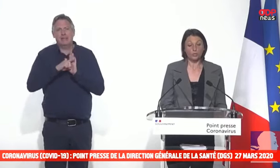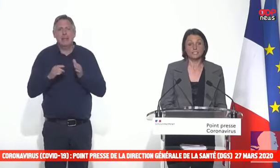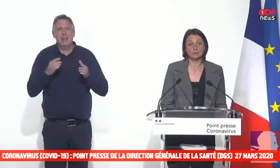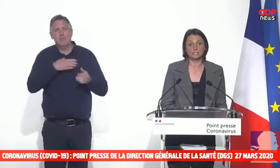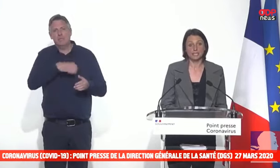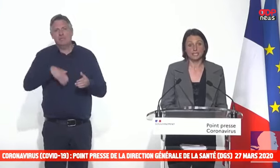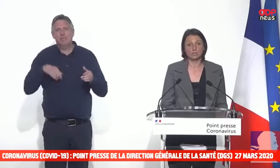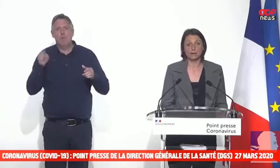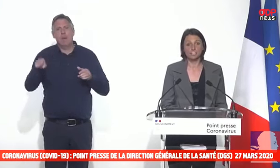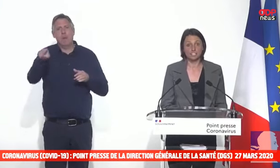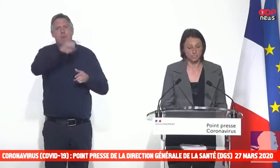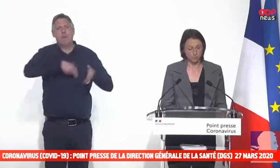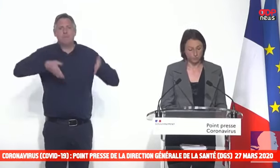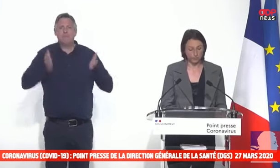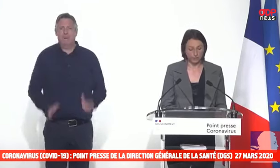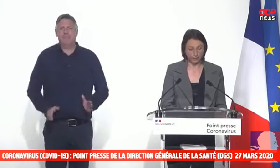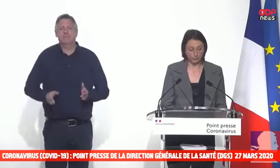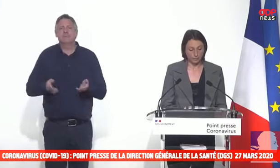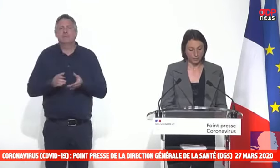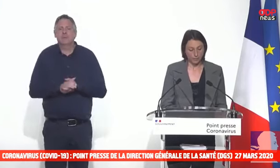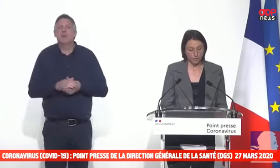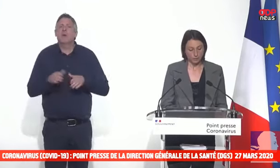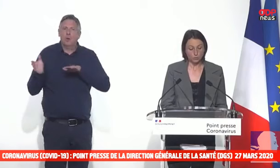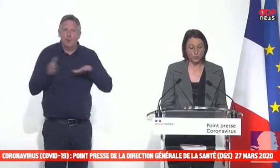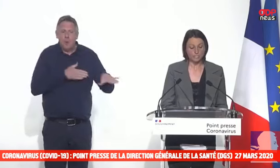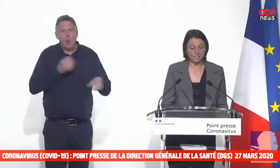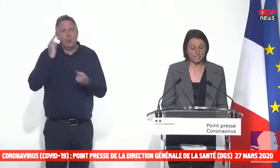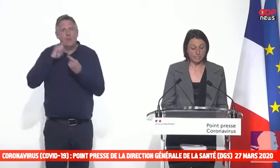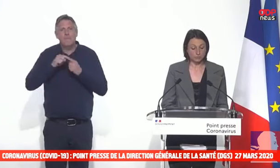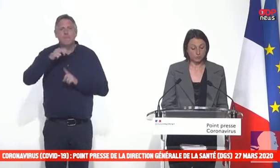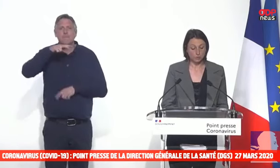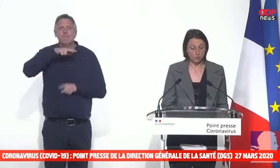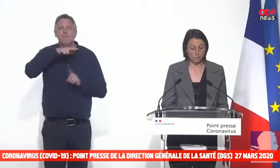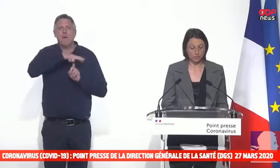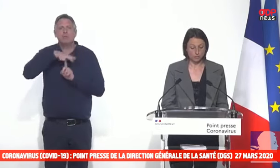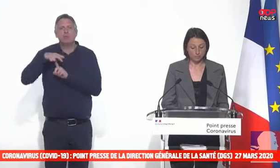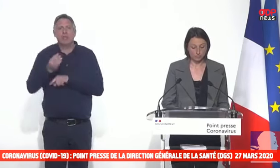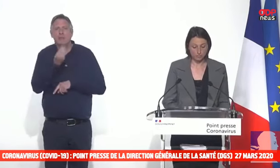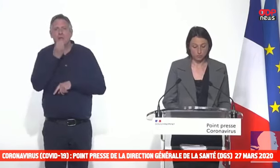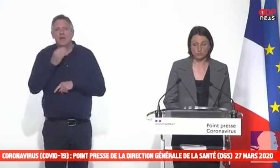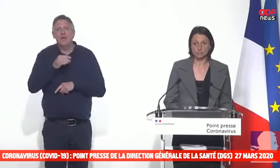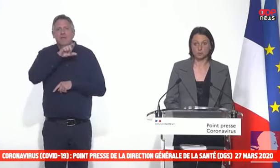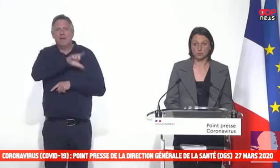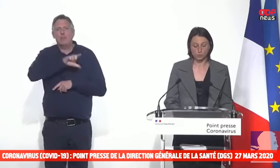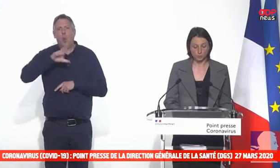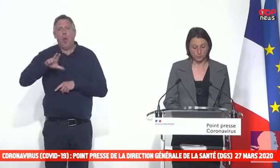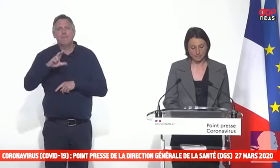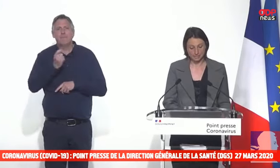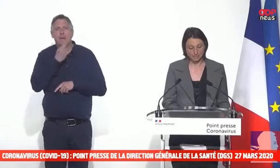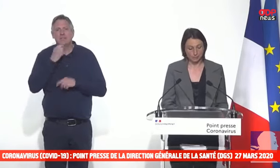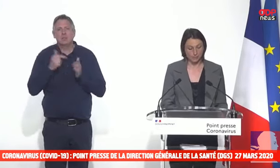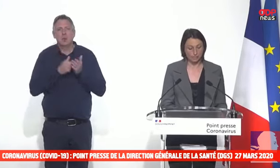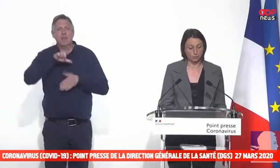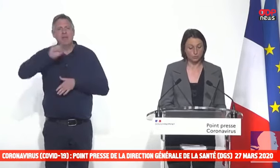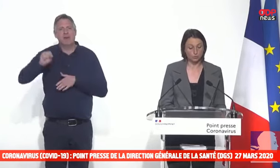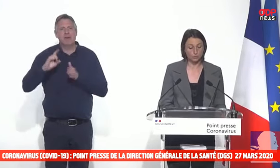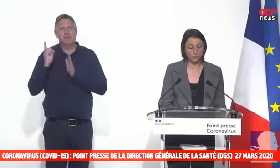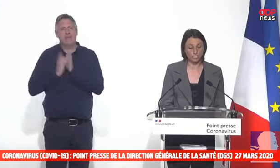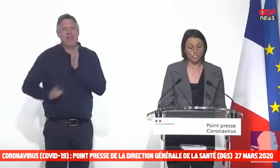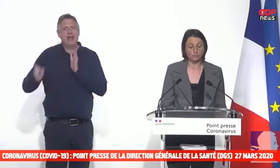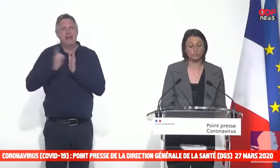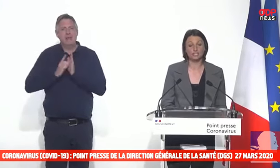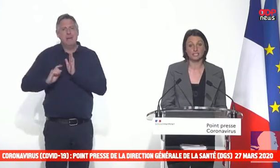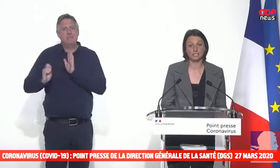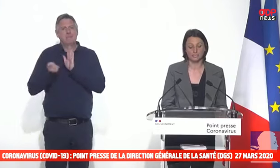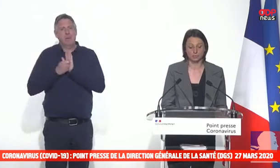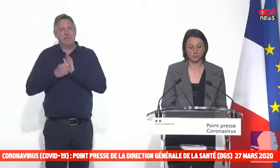Autre point qui concerne les marchés alimentaires. Depuis le décret du 23 mars 2020 sur décision du Premier ministre, la tenue de tous les